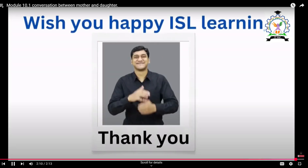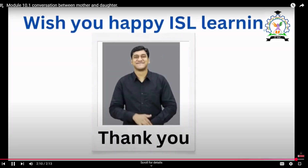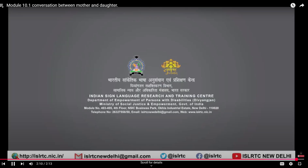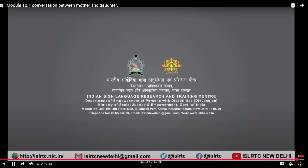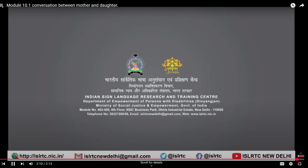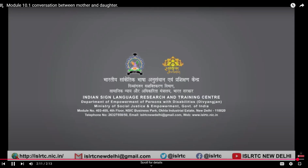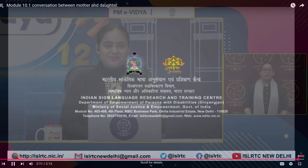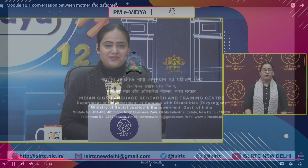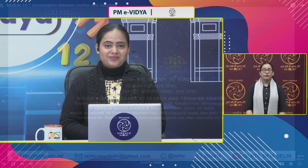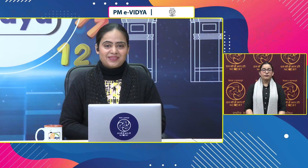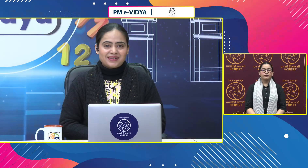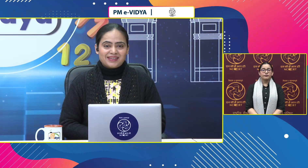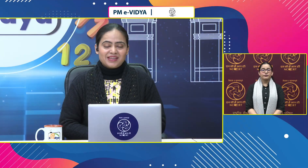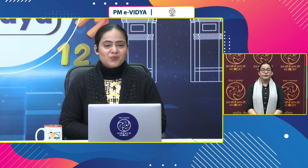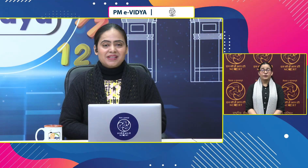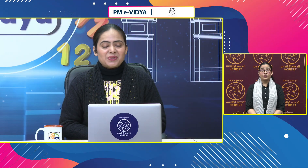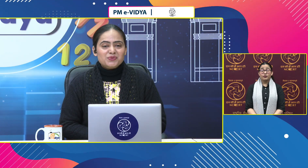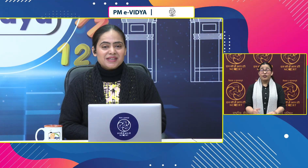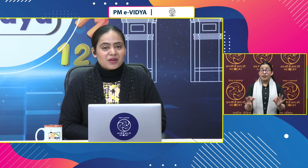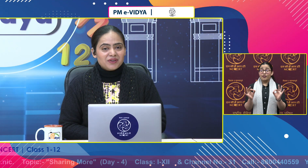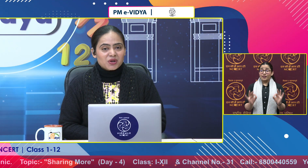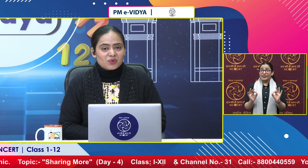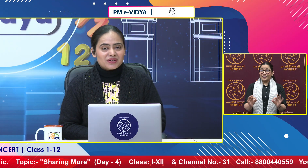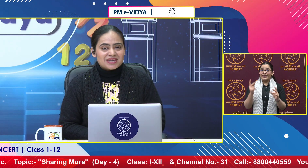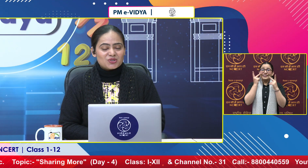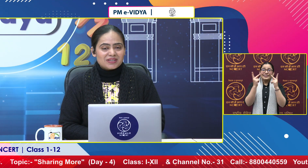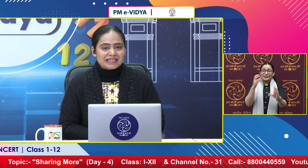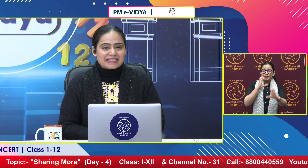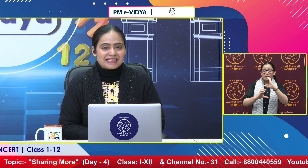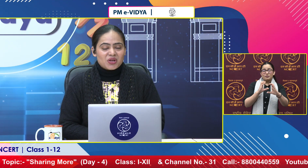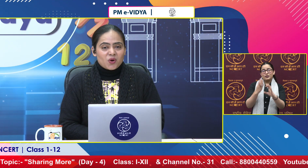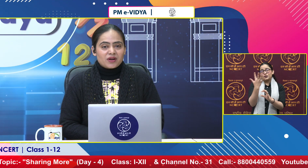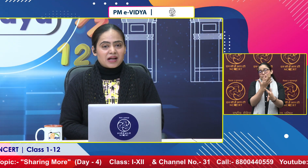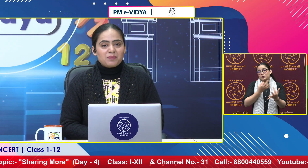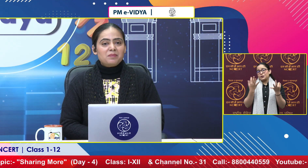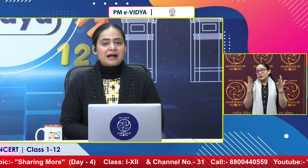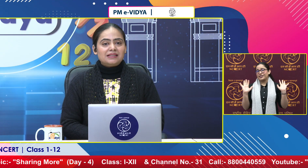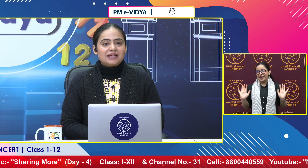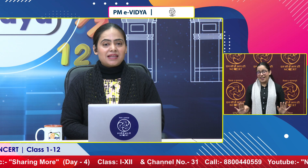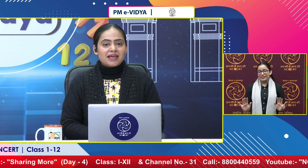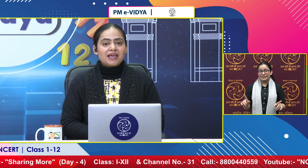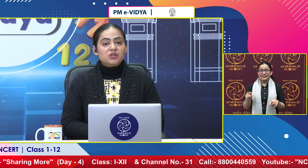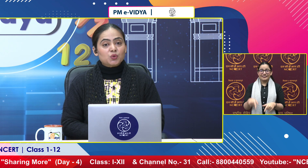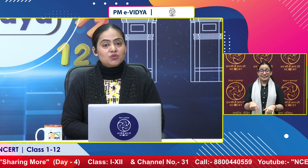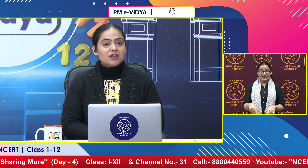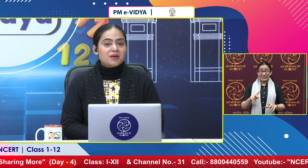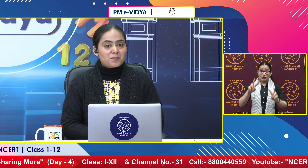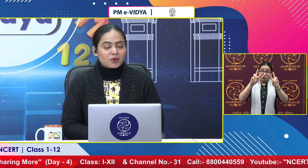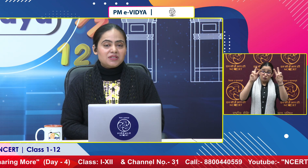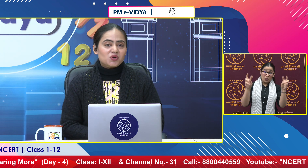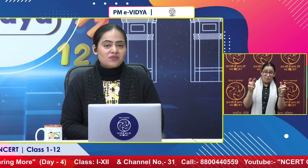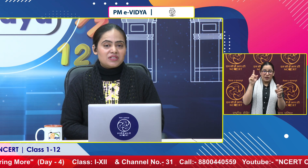धन्यवाद। Well, that was a lovely conversation indeed. और अब हम बात करते हैं एक